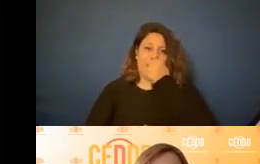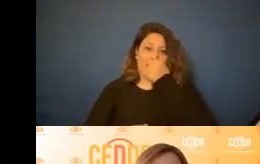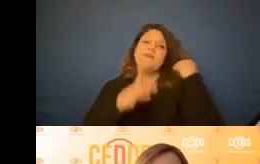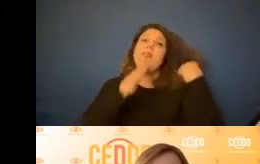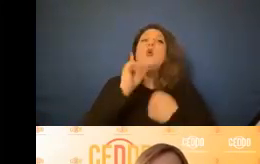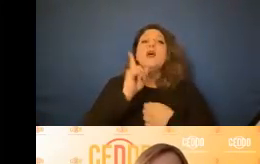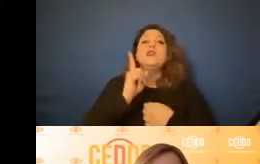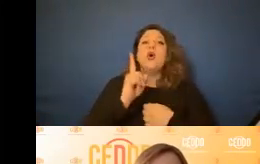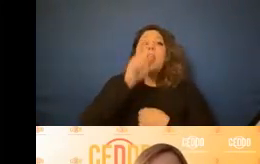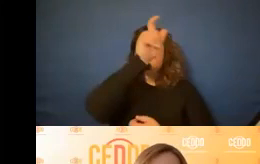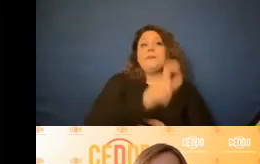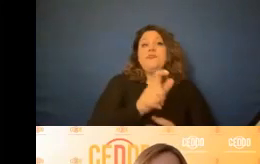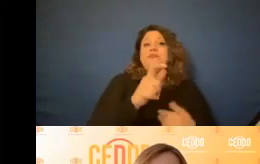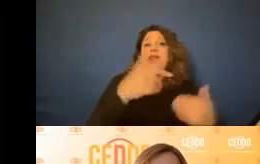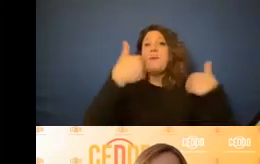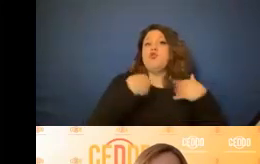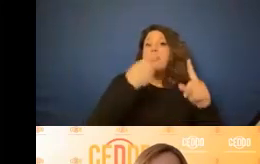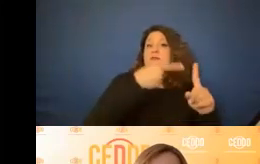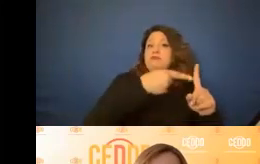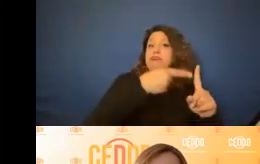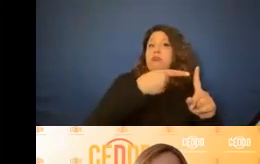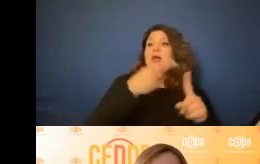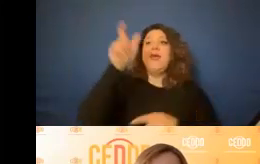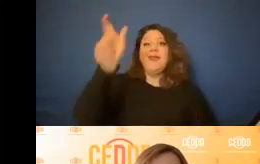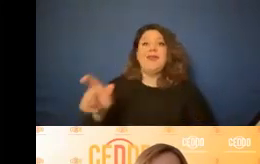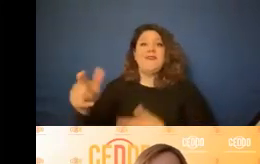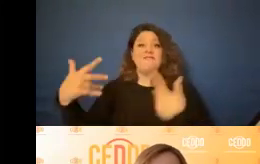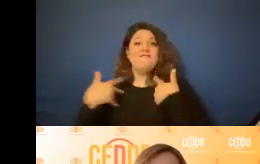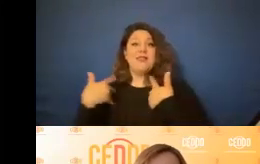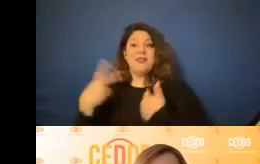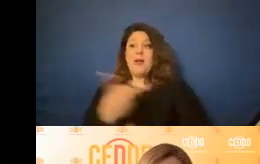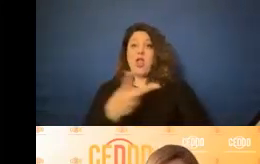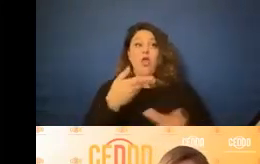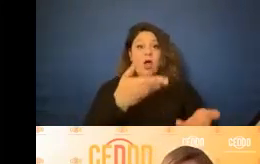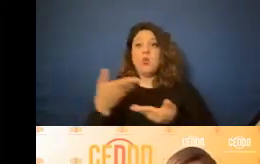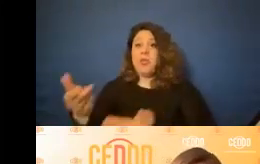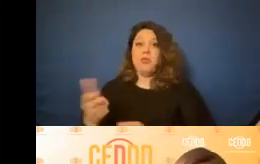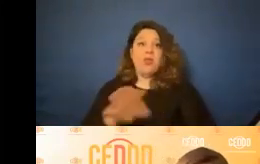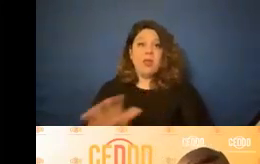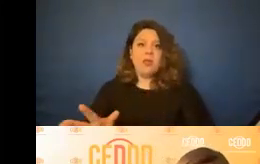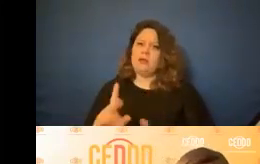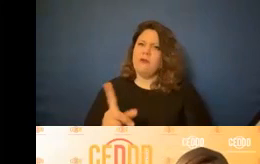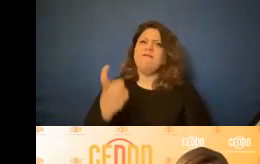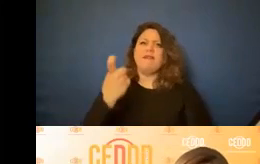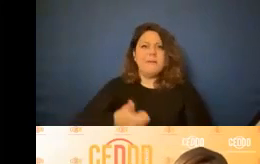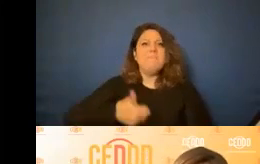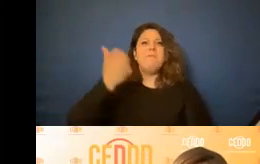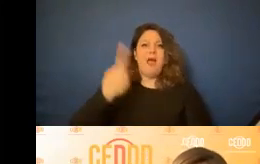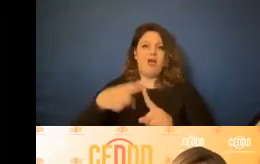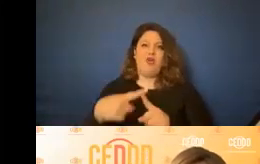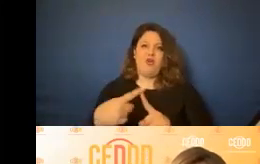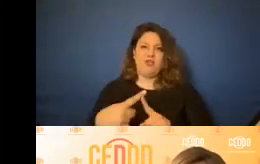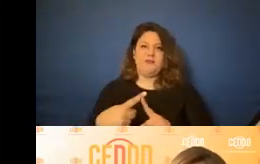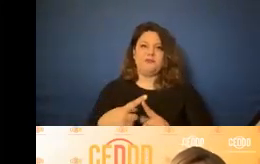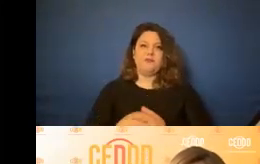Y se acabó. Y hay muchas otras cosas que hacer. Además hay que entender la forma de trabajarlo tiene que ser muy distinta